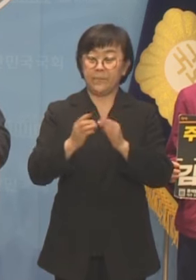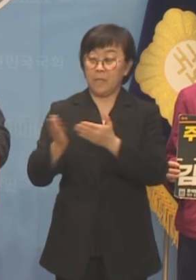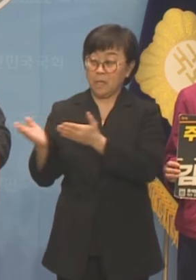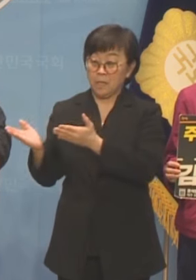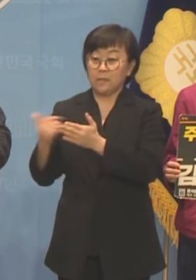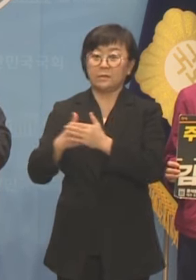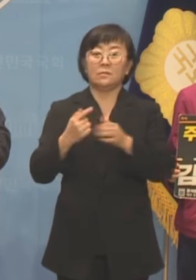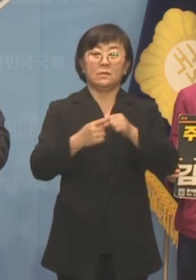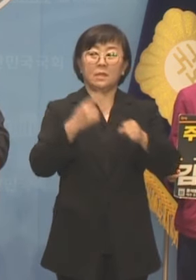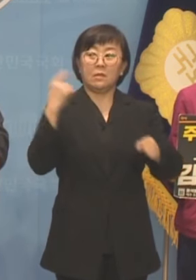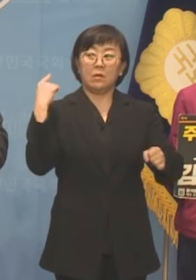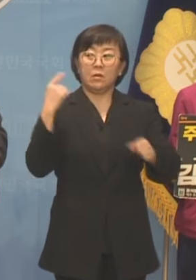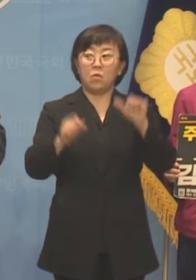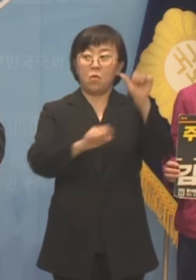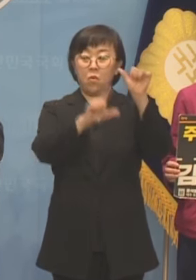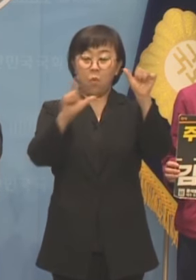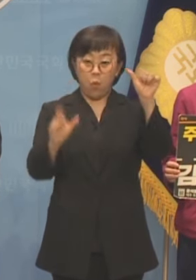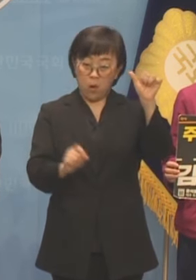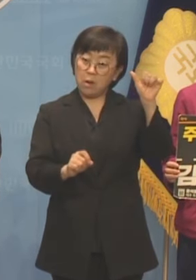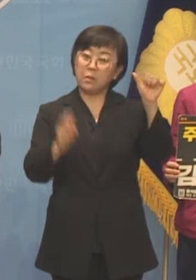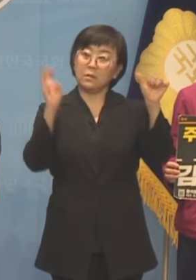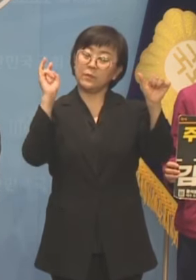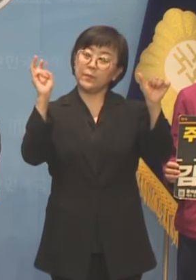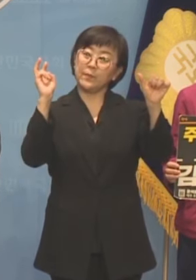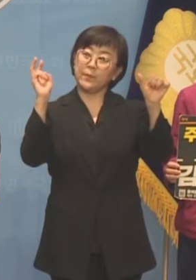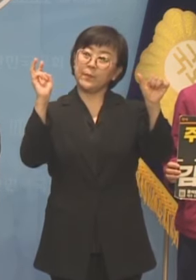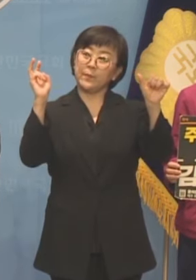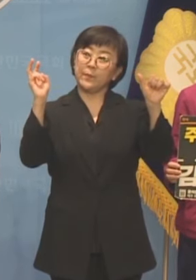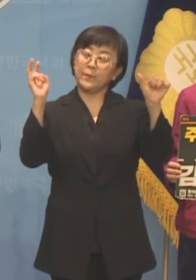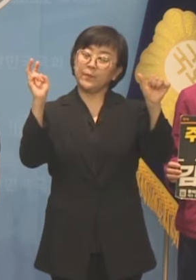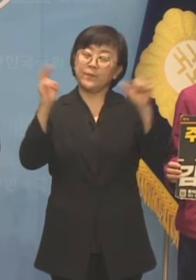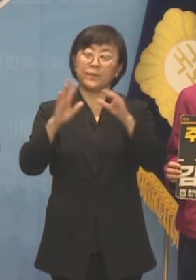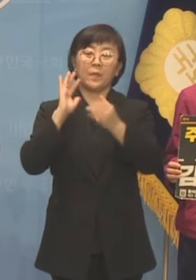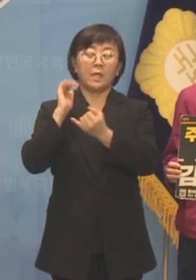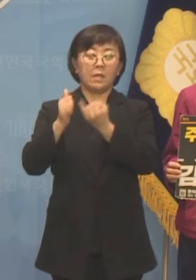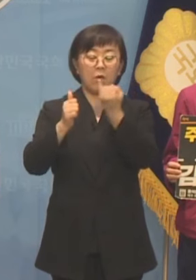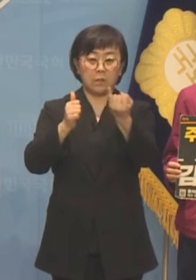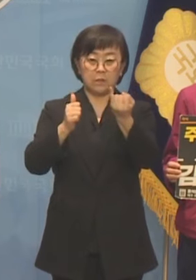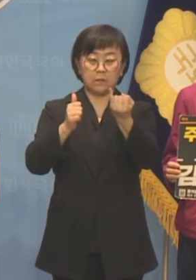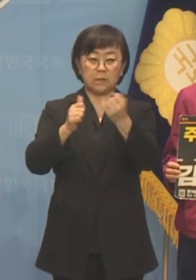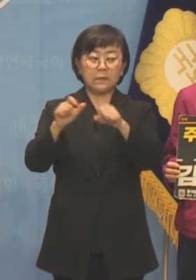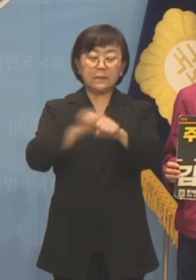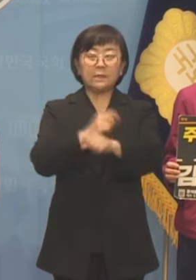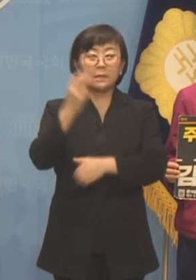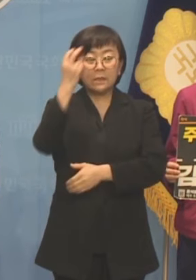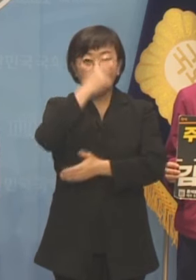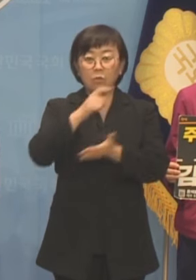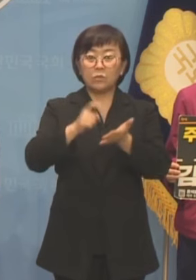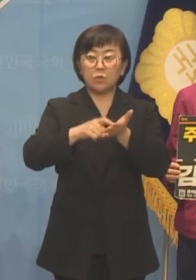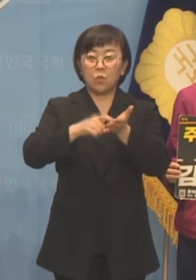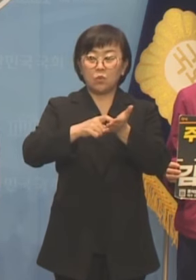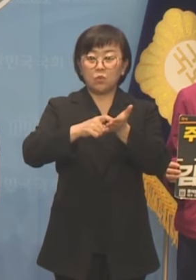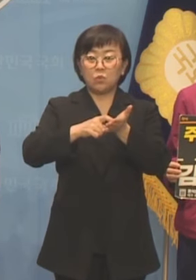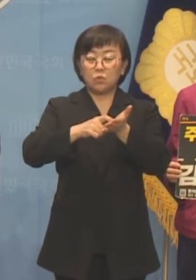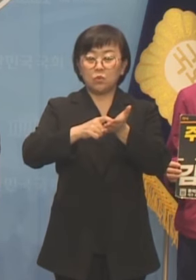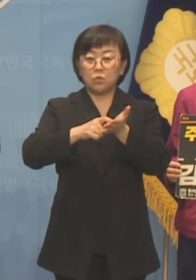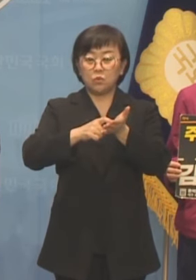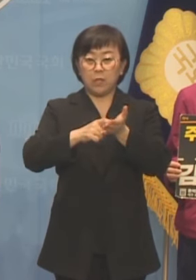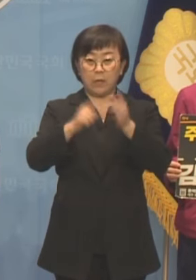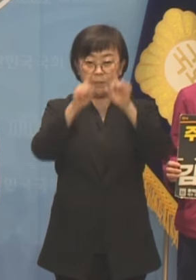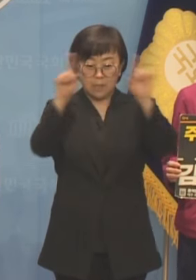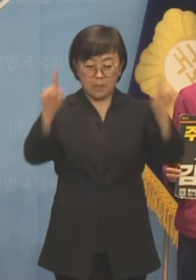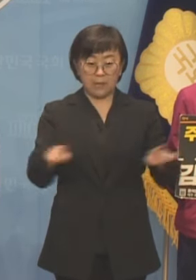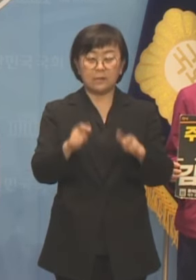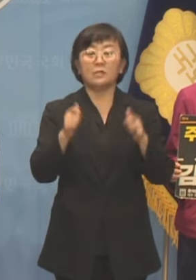작년에 어 5월 달쯤이었던 거 같습니다 어 김건희 특검 촉구 시민 촛불 집회에 등장했던